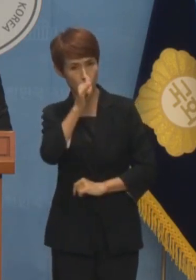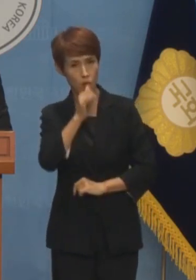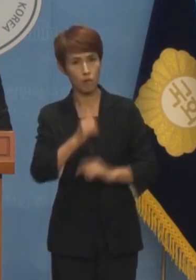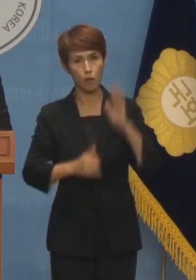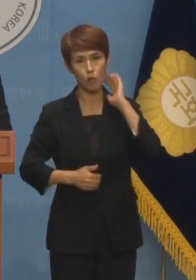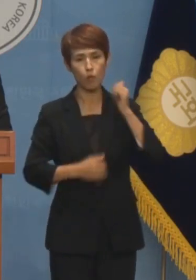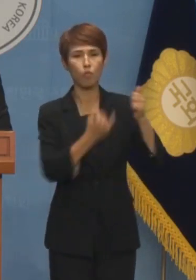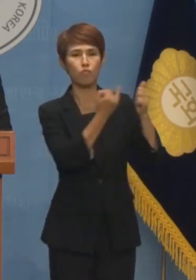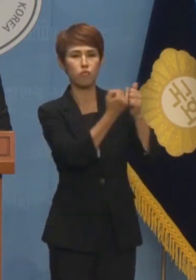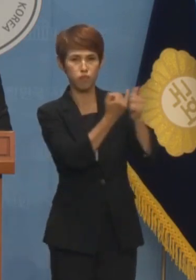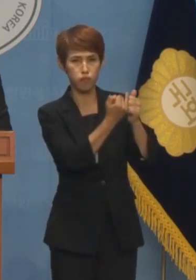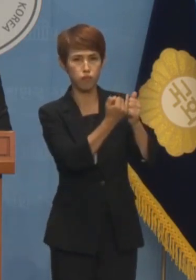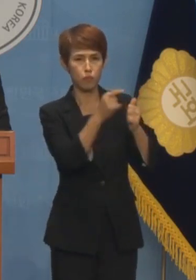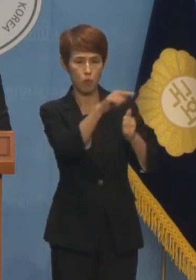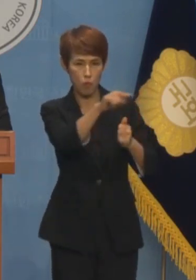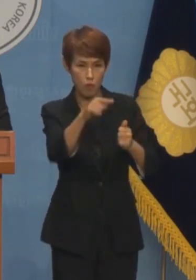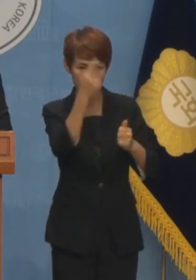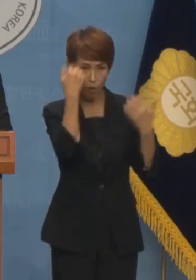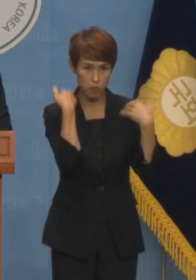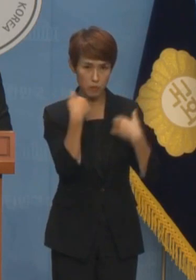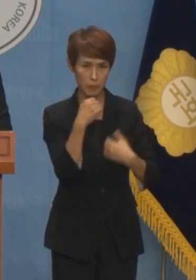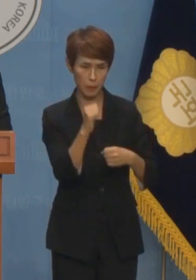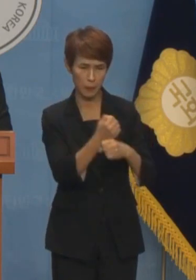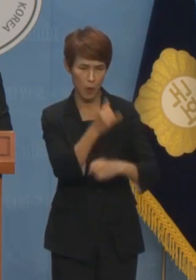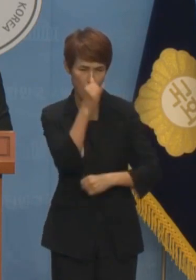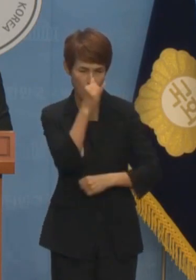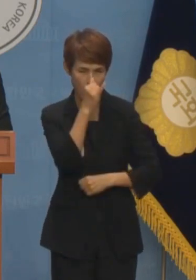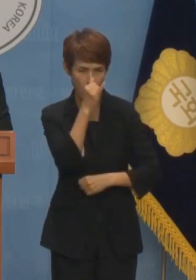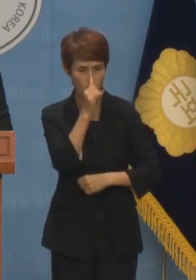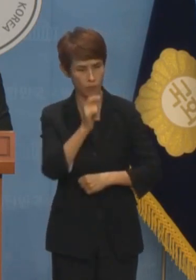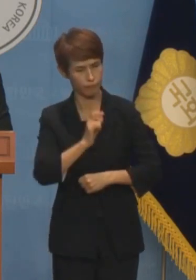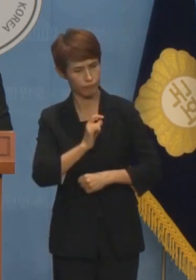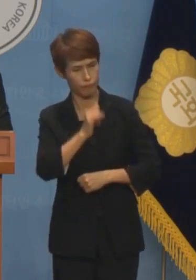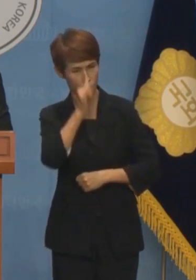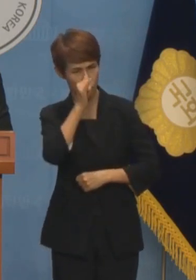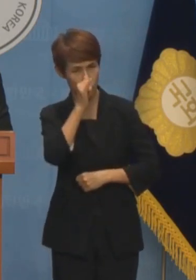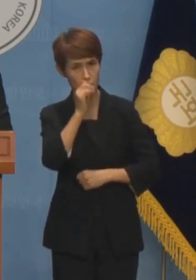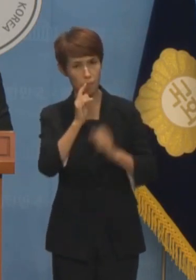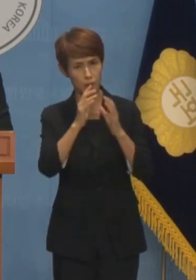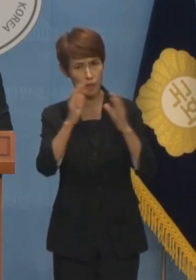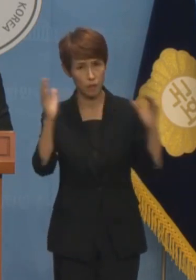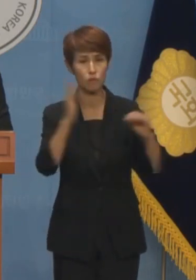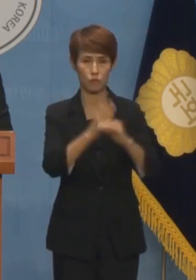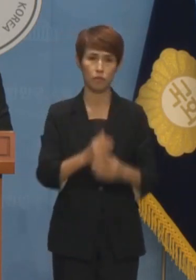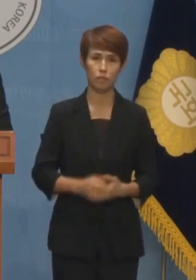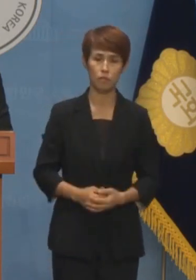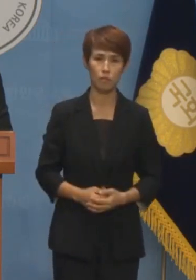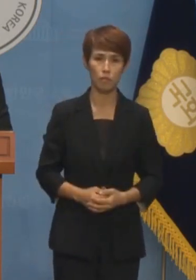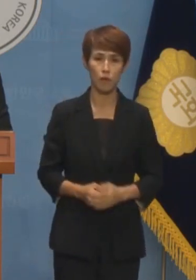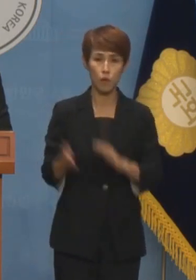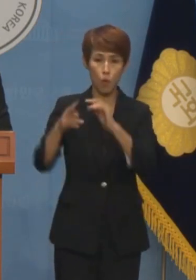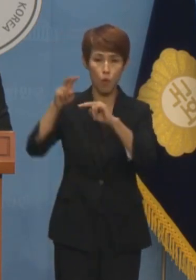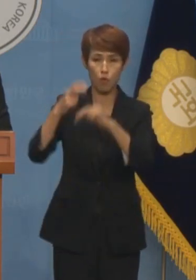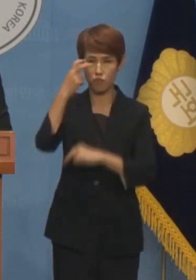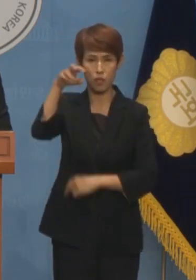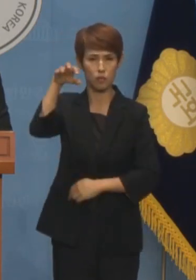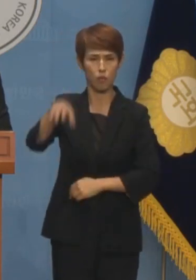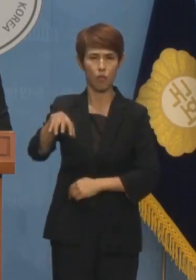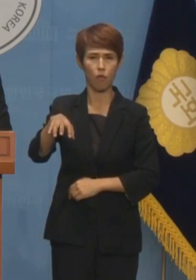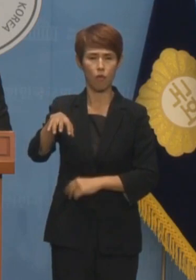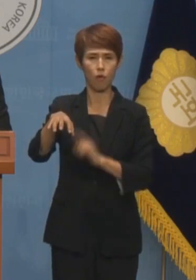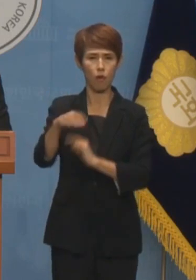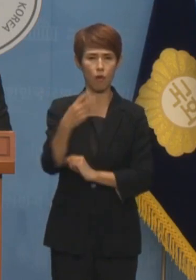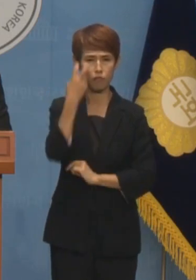정부의 범죄자까지 얽힌 국정농단 의혹으로 비화됐습니다. 그러나 공수처의